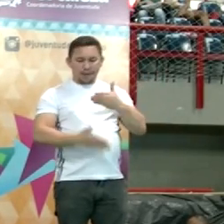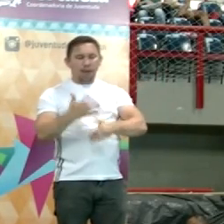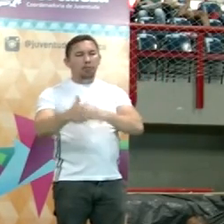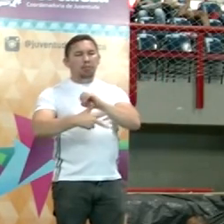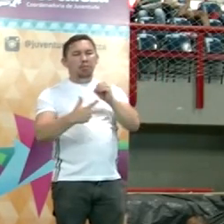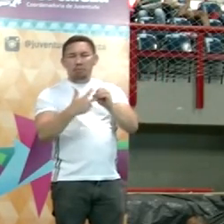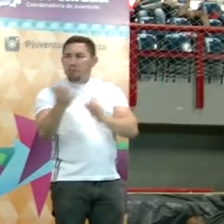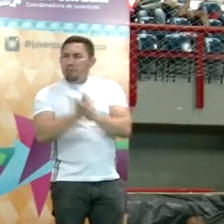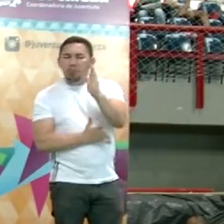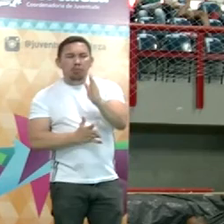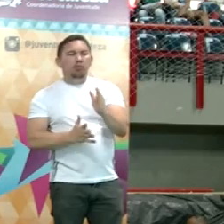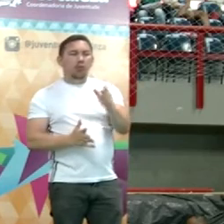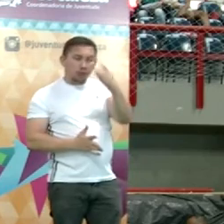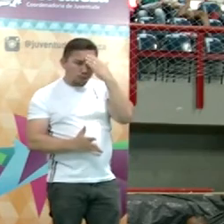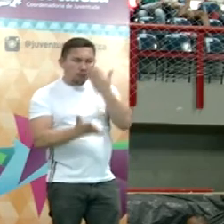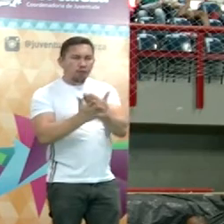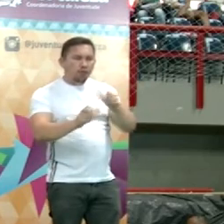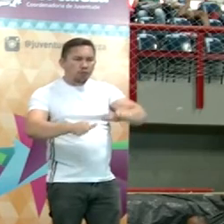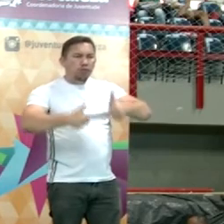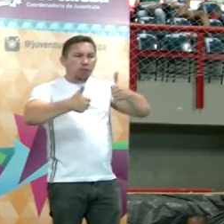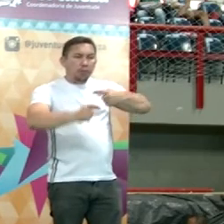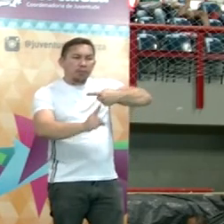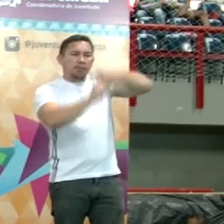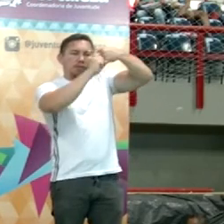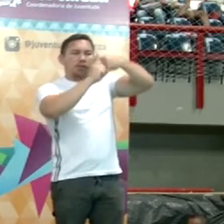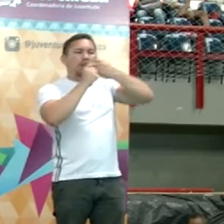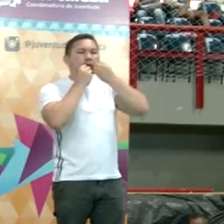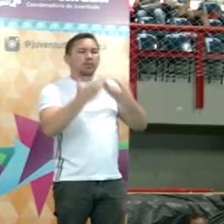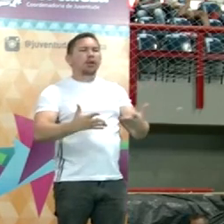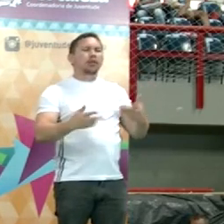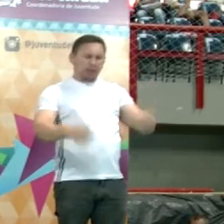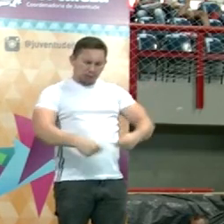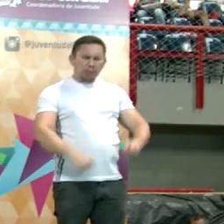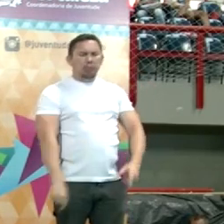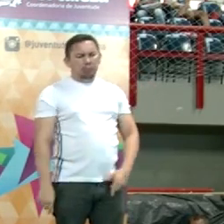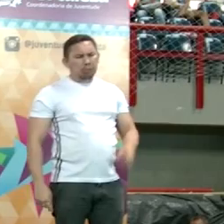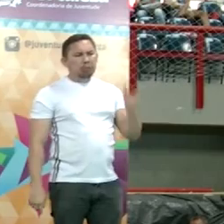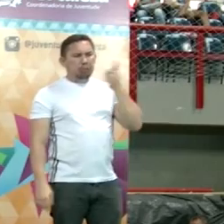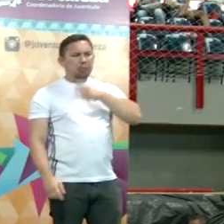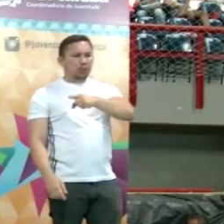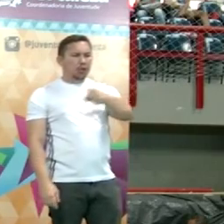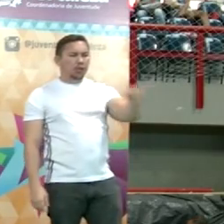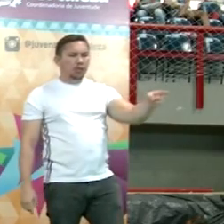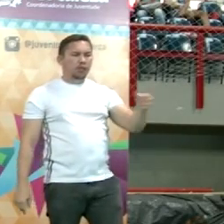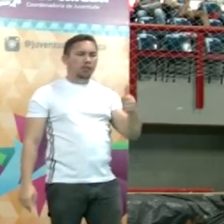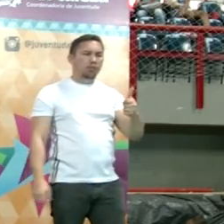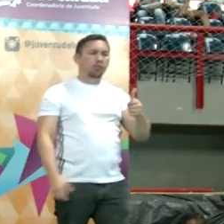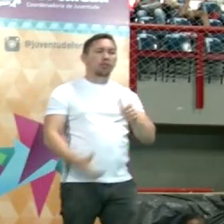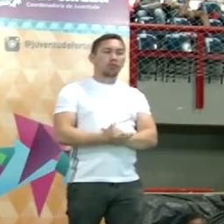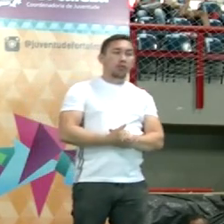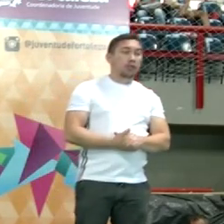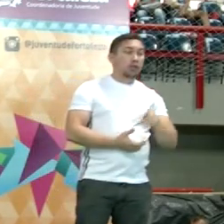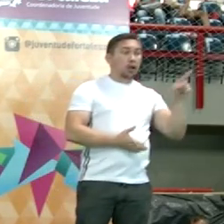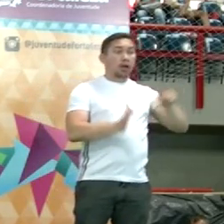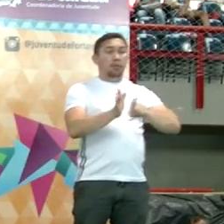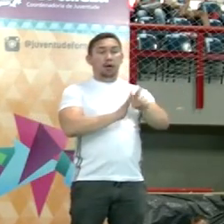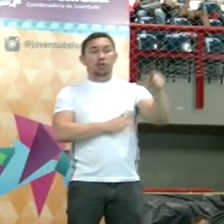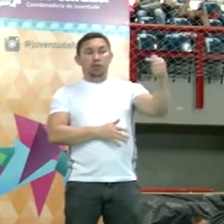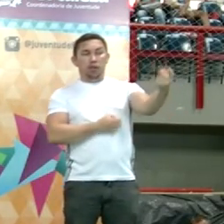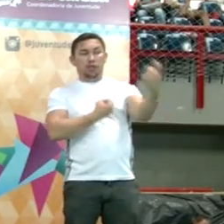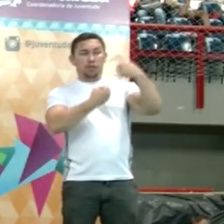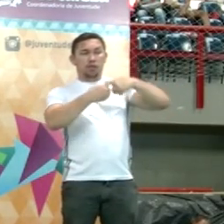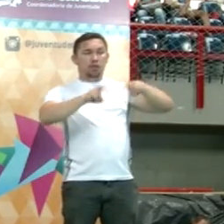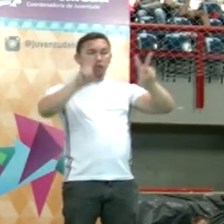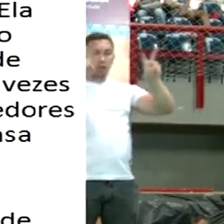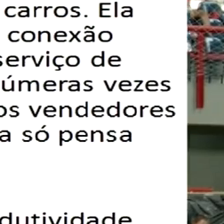Enem. Vamos acreditar, vamos pensar positivo, vai dar certo, vocês vão conseguir. Então veja a questão 7,